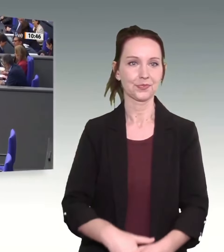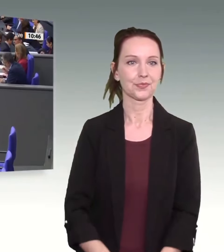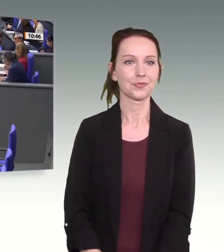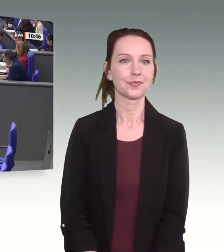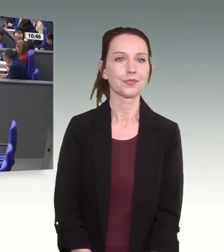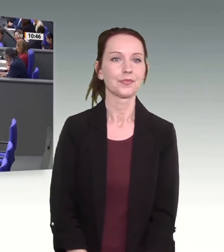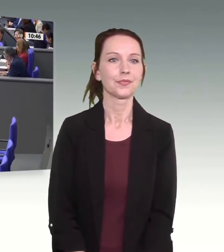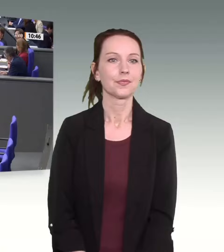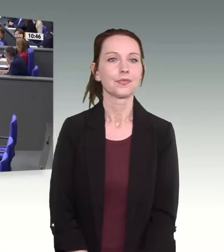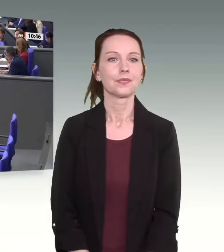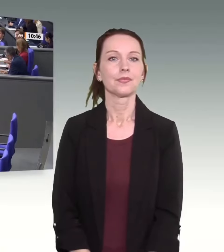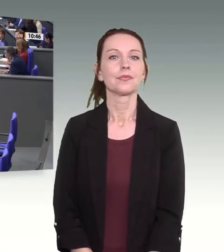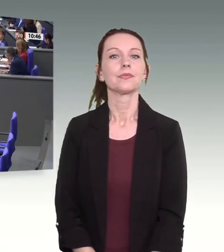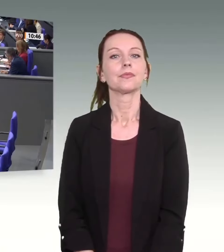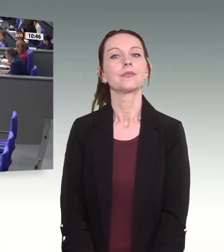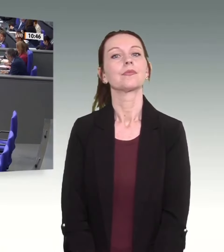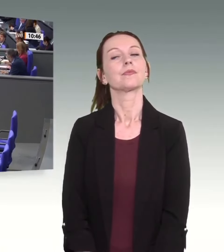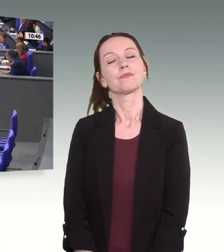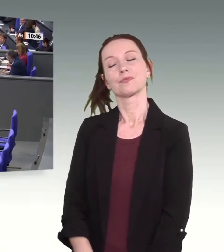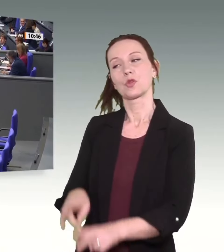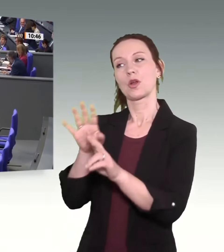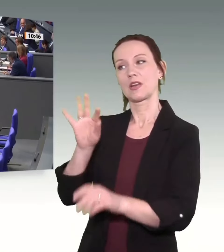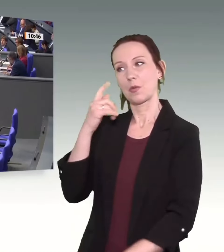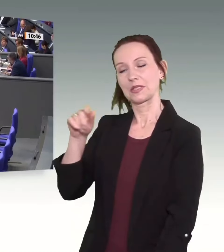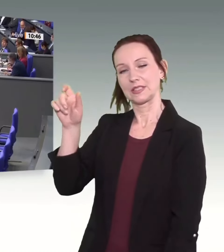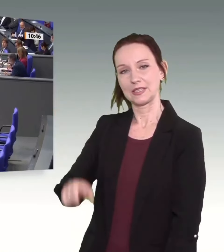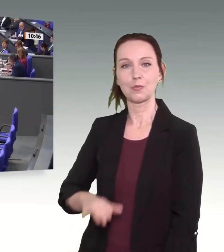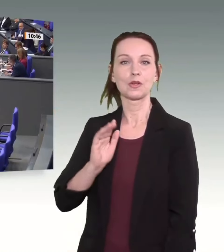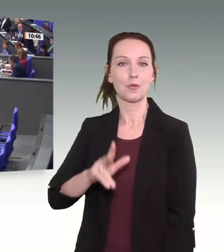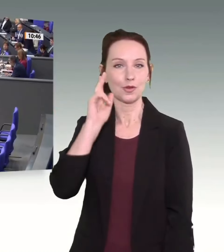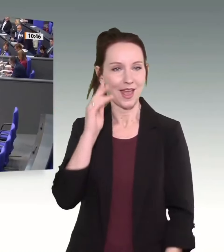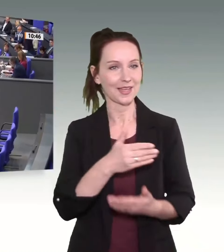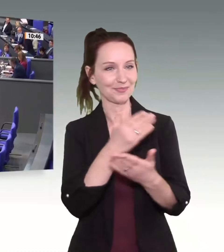Sehr geehrte Frau Präsidentin! Sehr geehrte Damen und Herren!